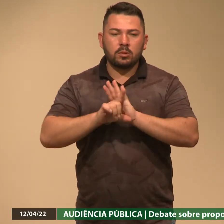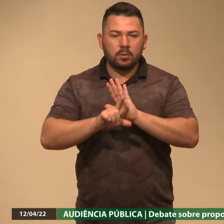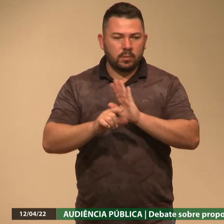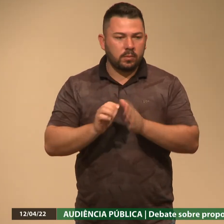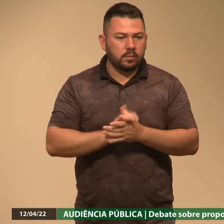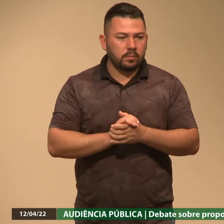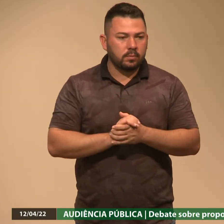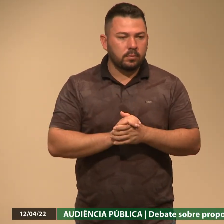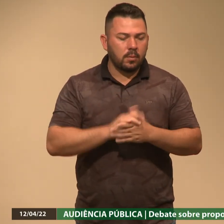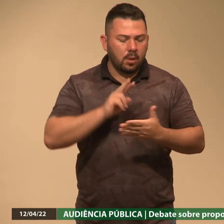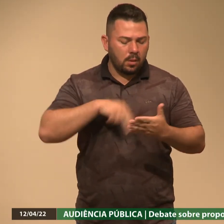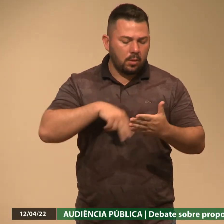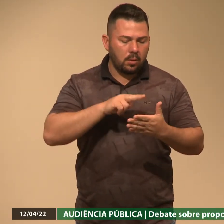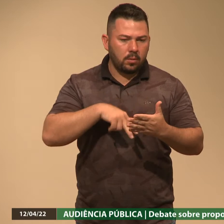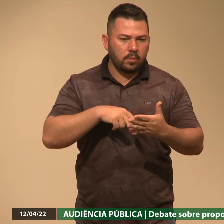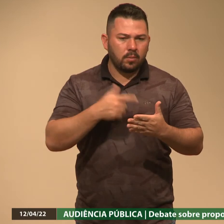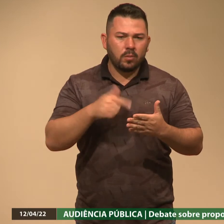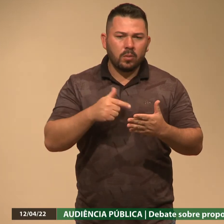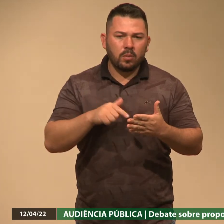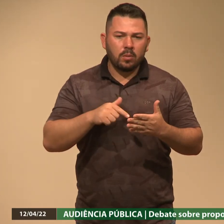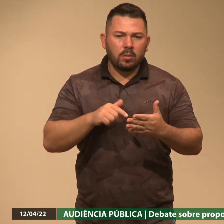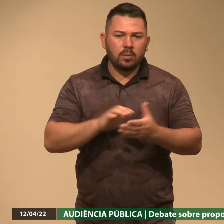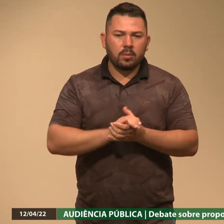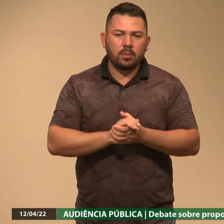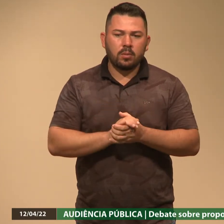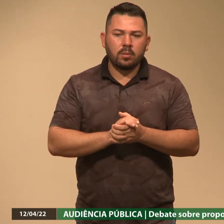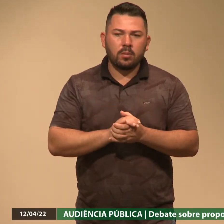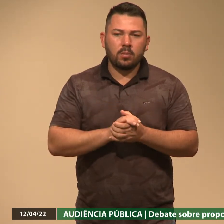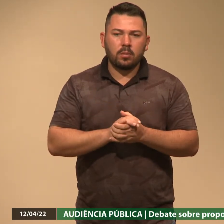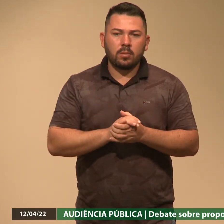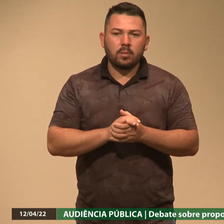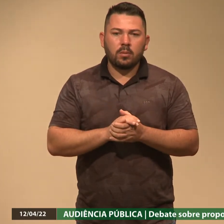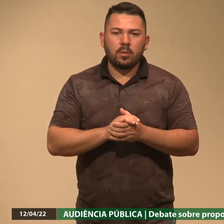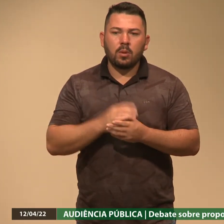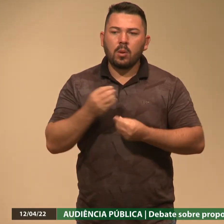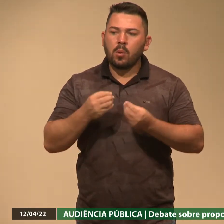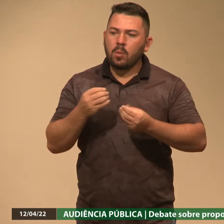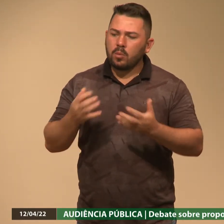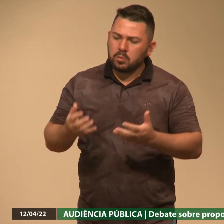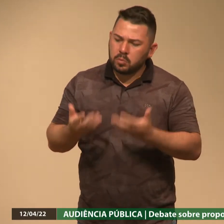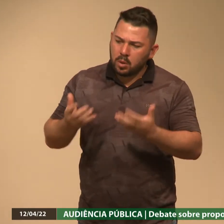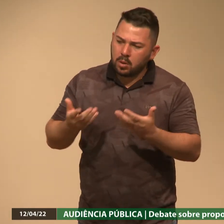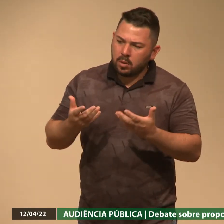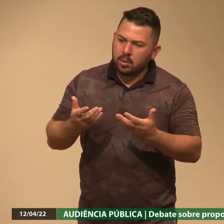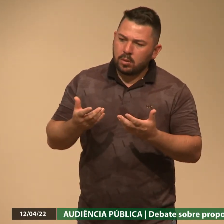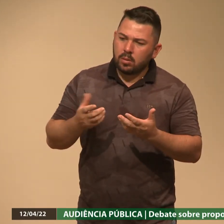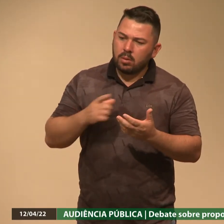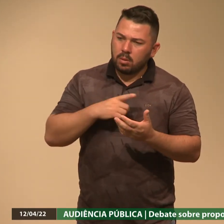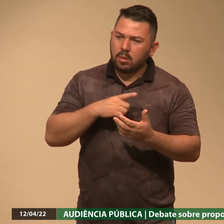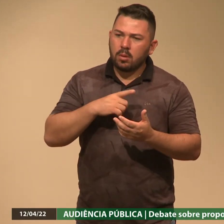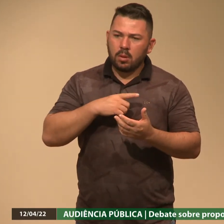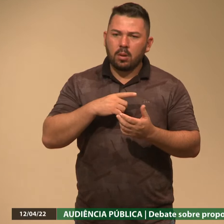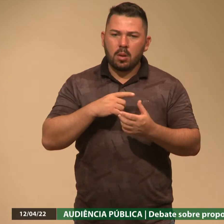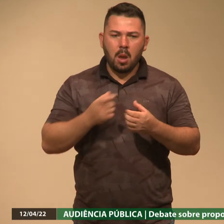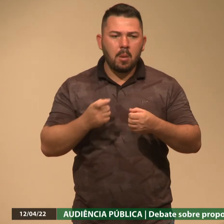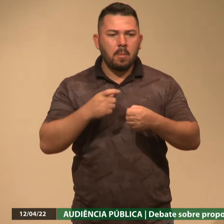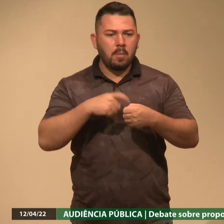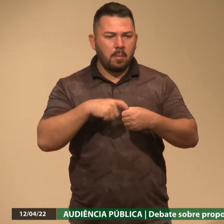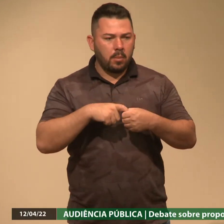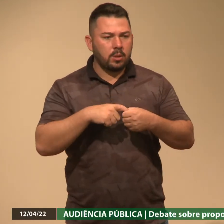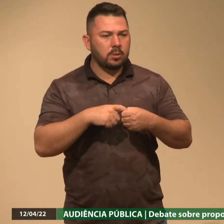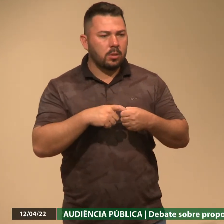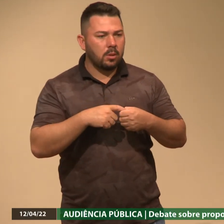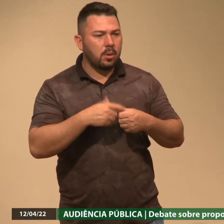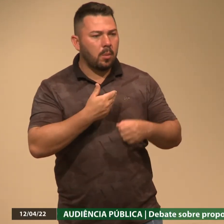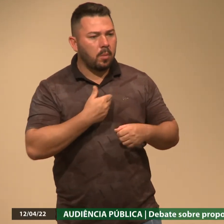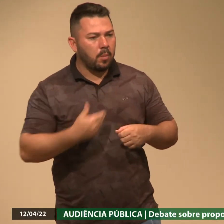que eu que eu ruim não conta a parte de fomento do Estado existe sim a previsão de parceria publico e privado